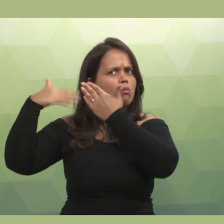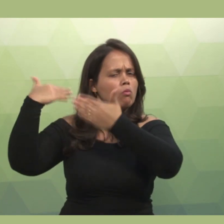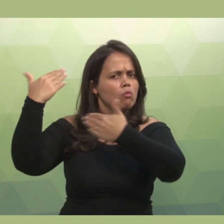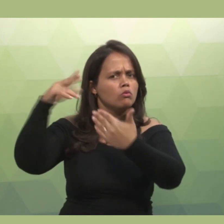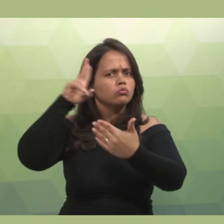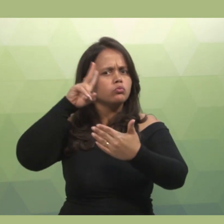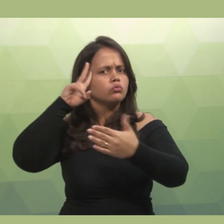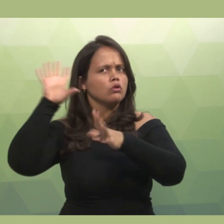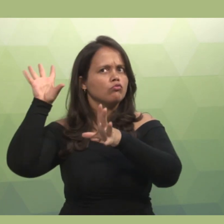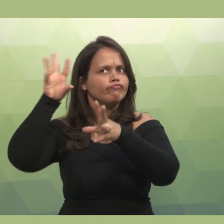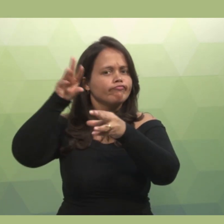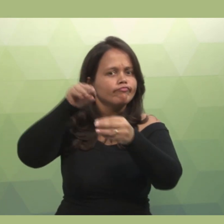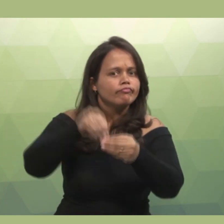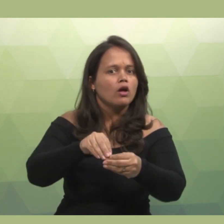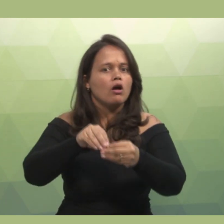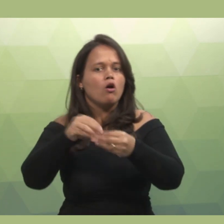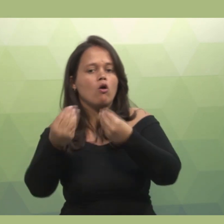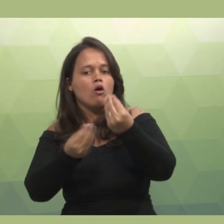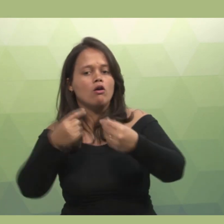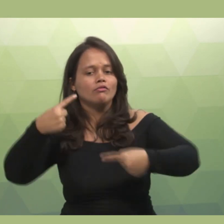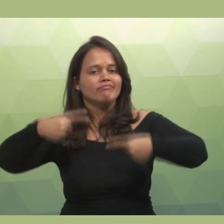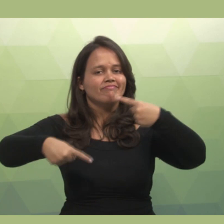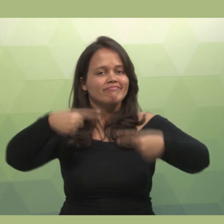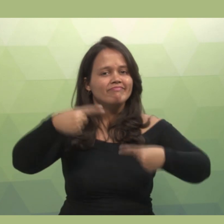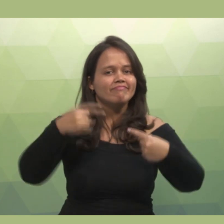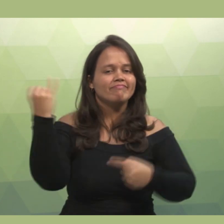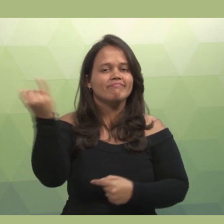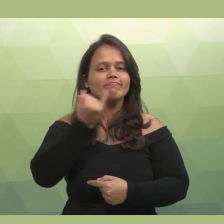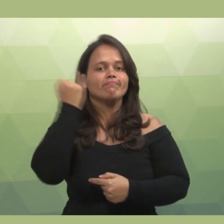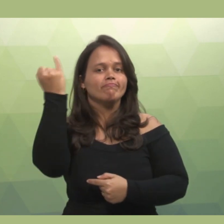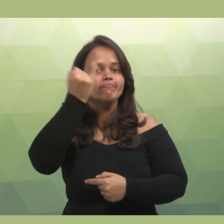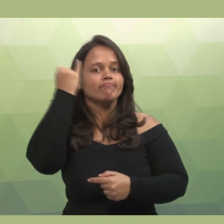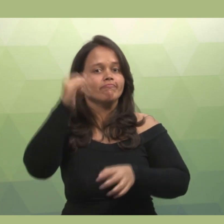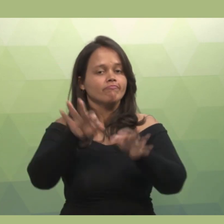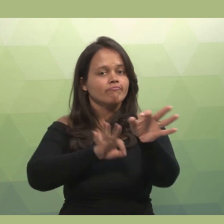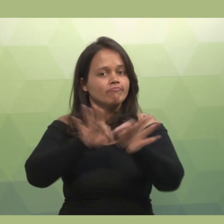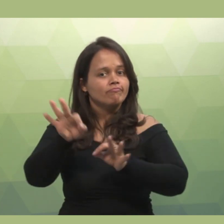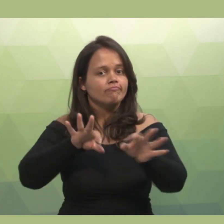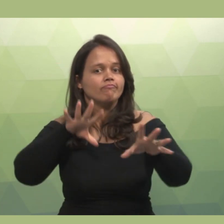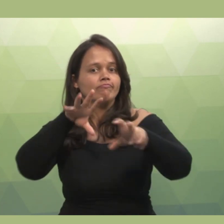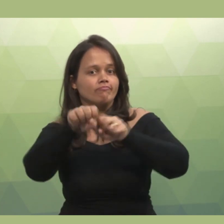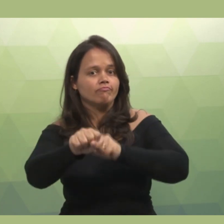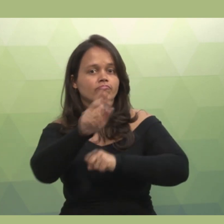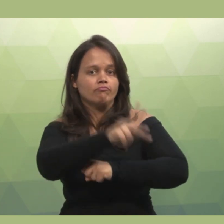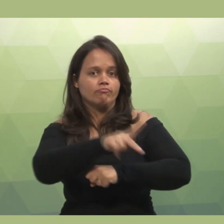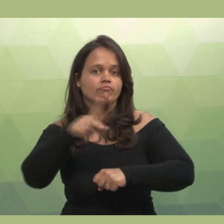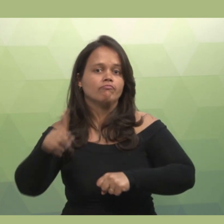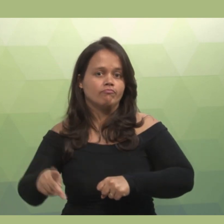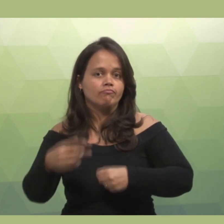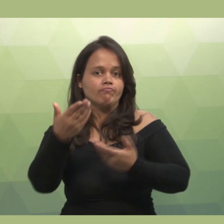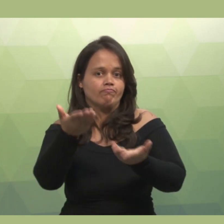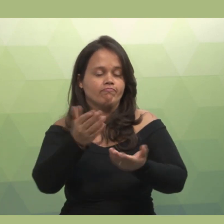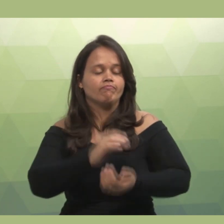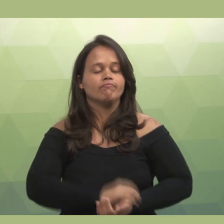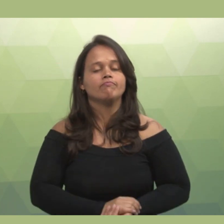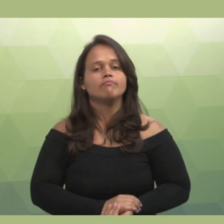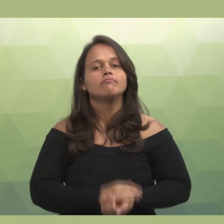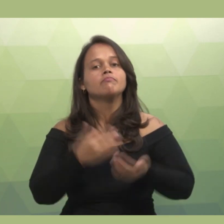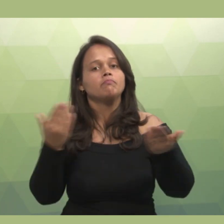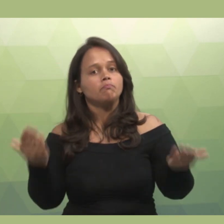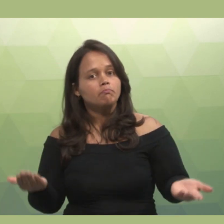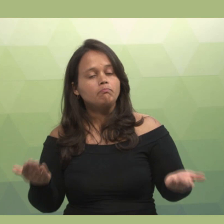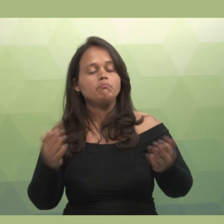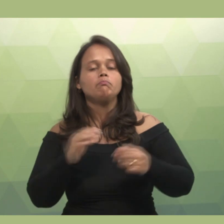ao serem problematizados, tornam-se elementos importantes ao processo de formação do professor emancipado.